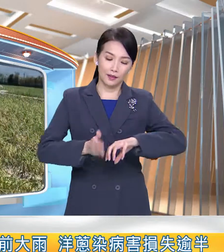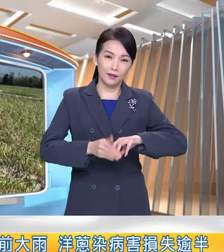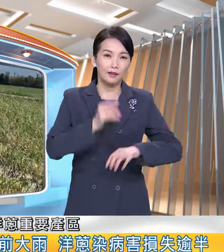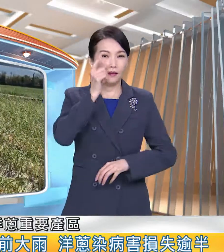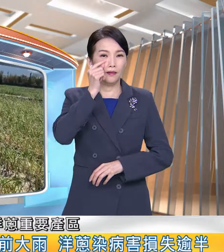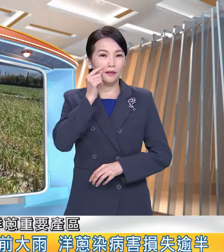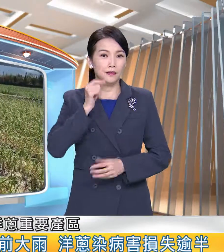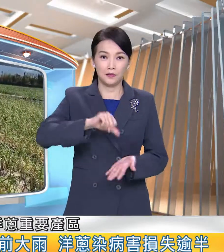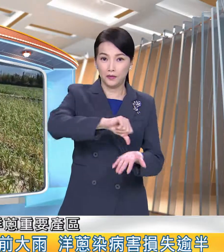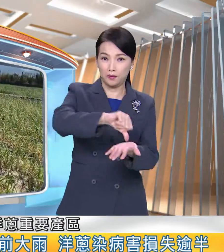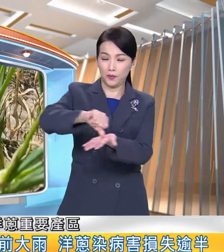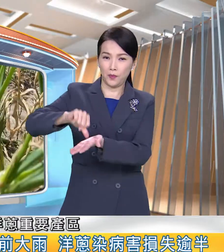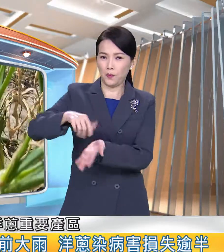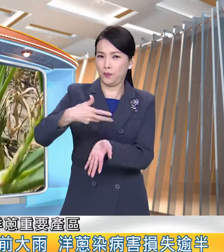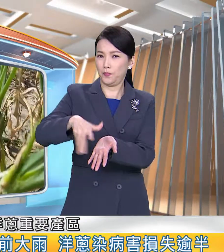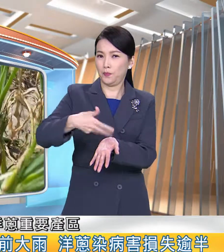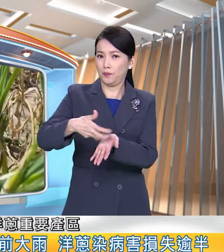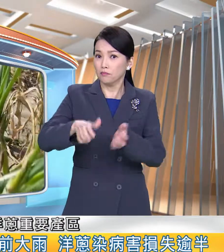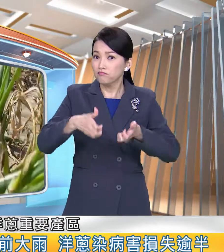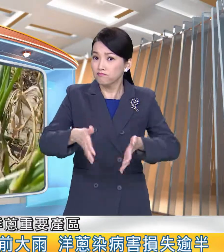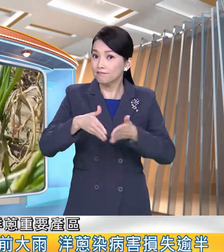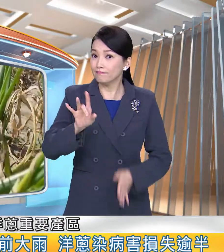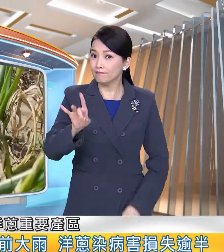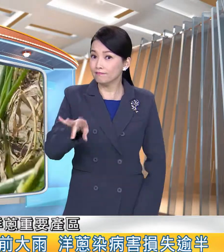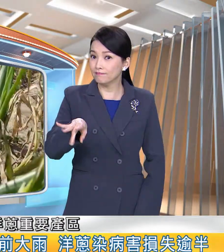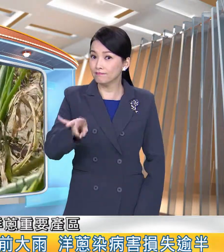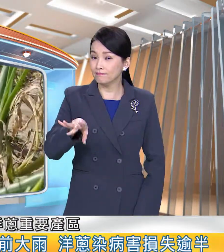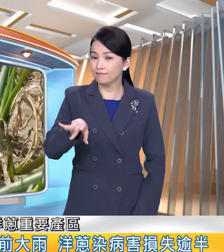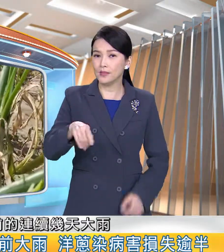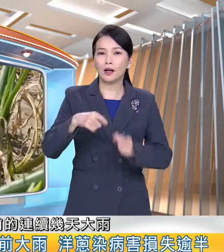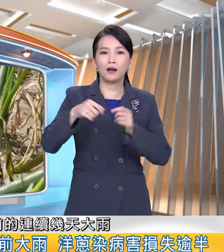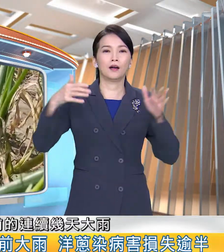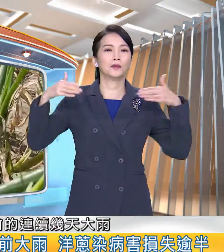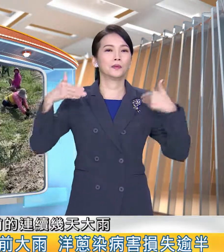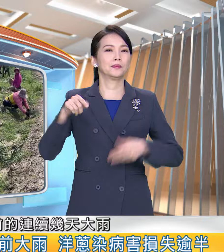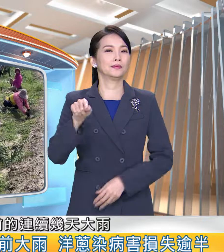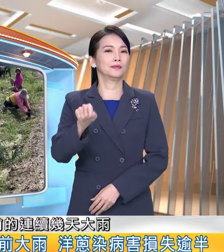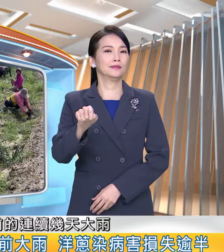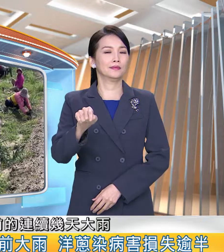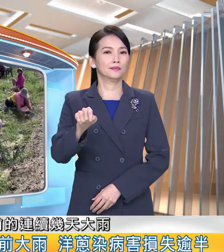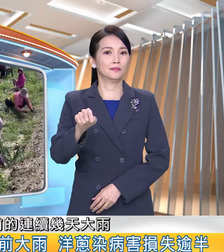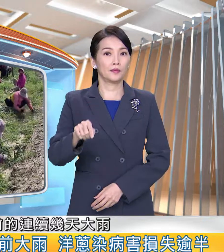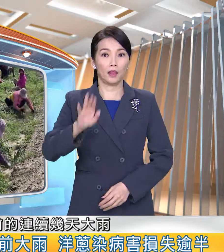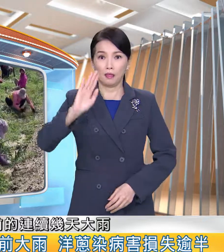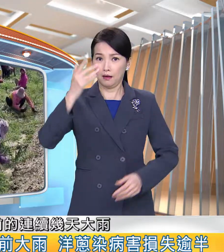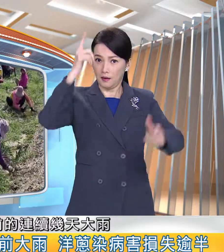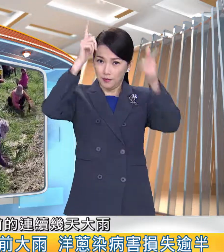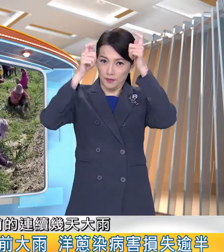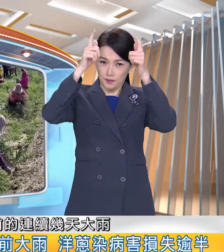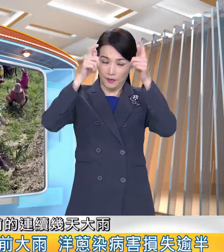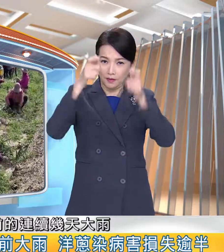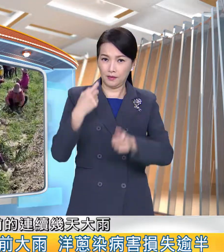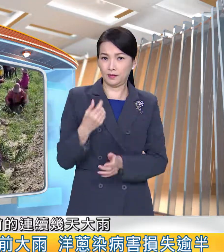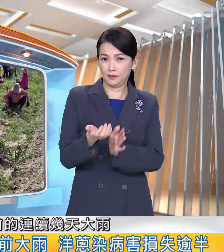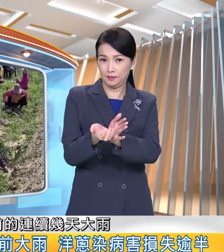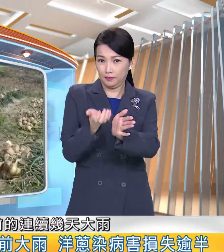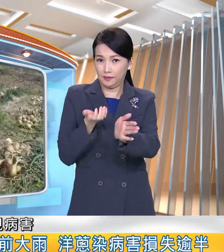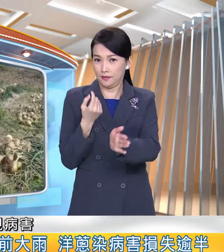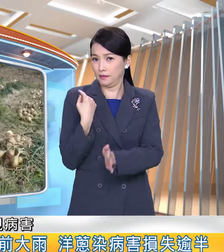恒春半岛是洋葱重要的产区，但是农历年前的连续几天大雨却让洋葱出